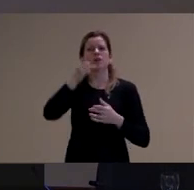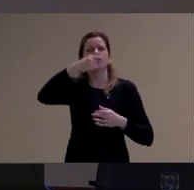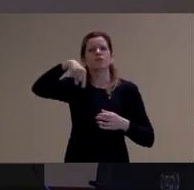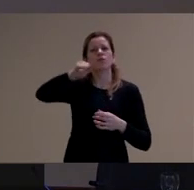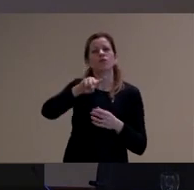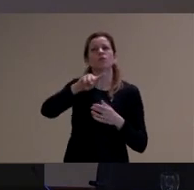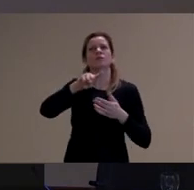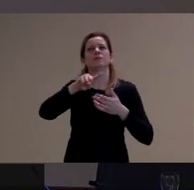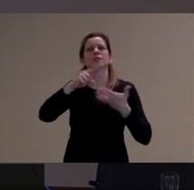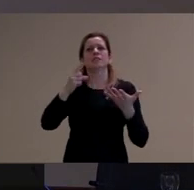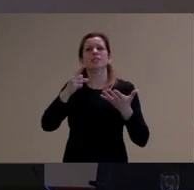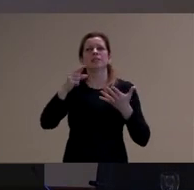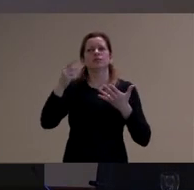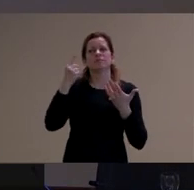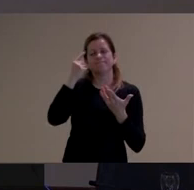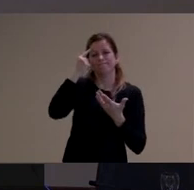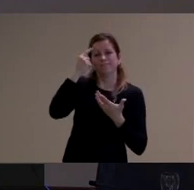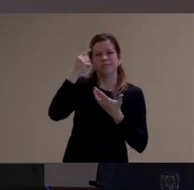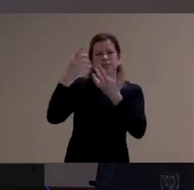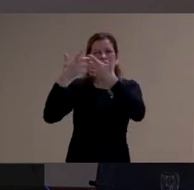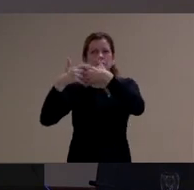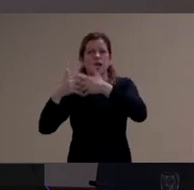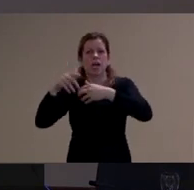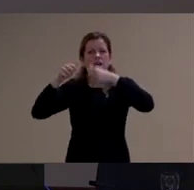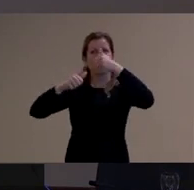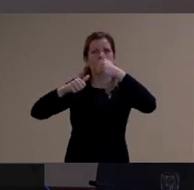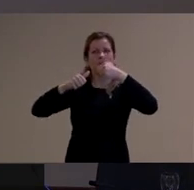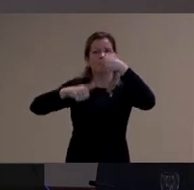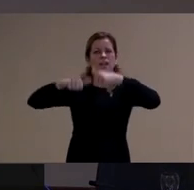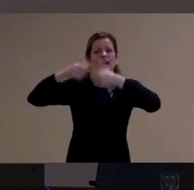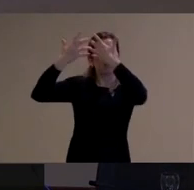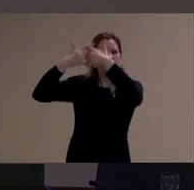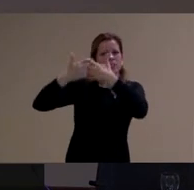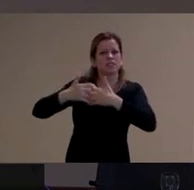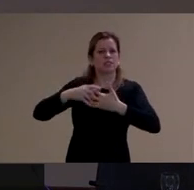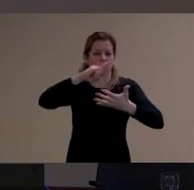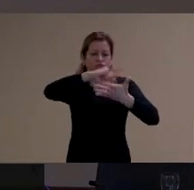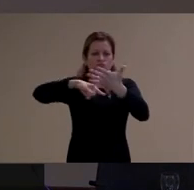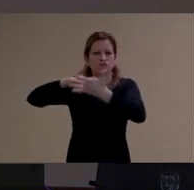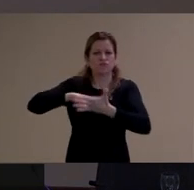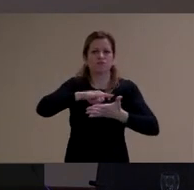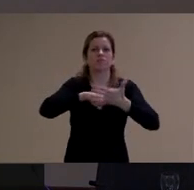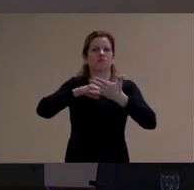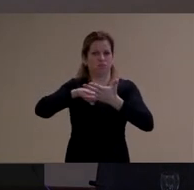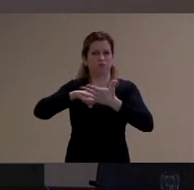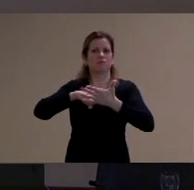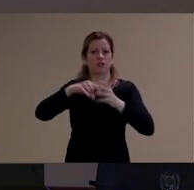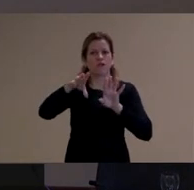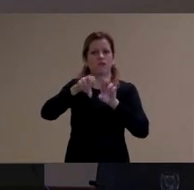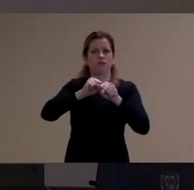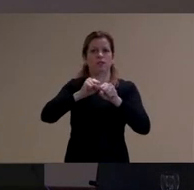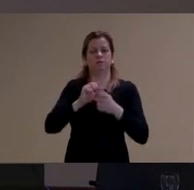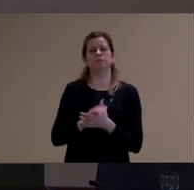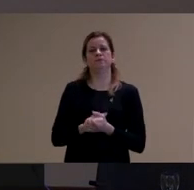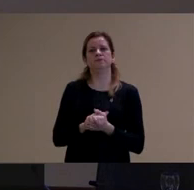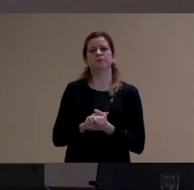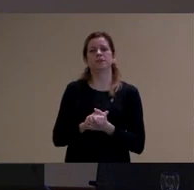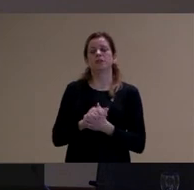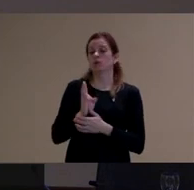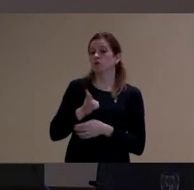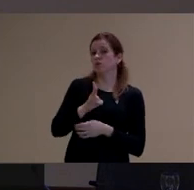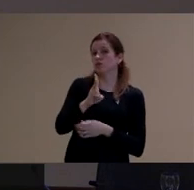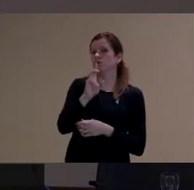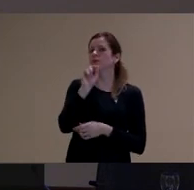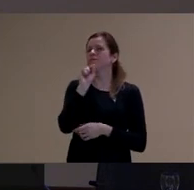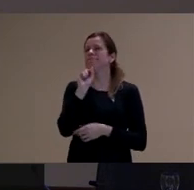nós fomos fazendo esse movimento durante esse processo formativo Na continuidade então